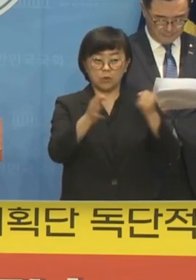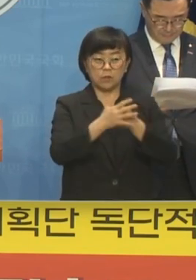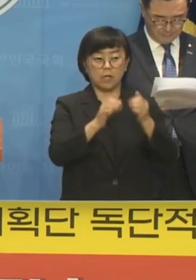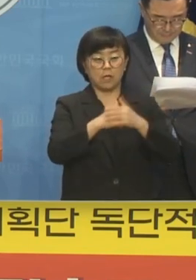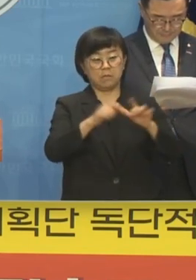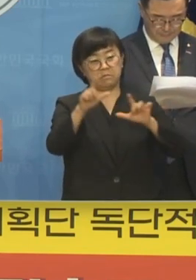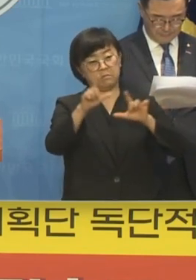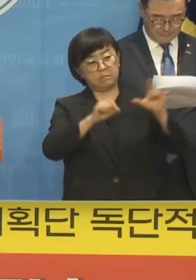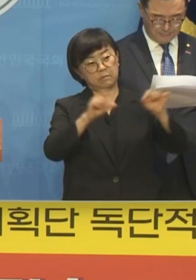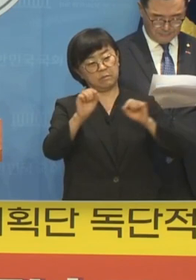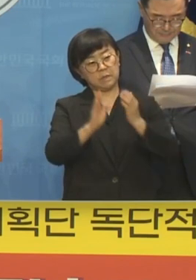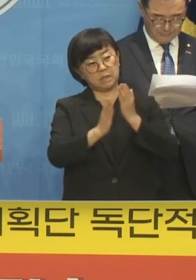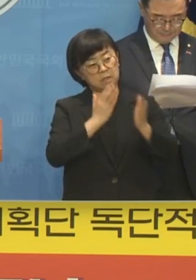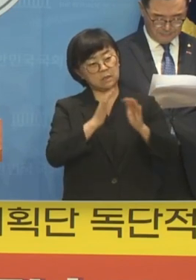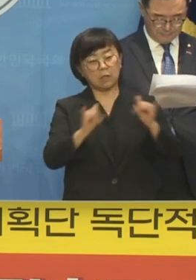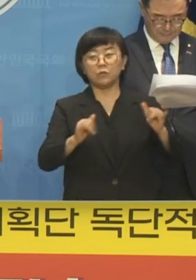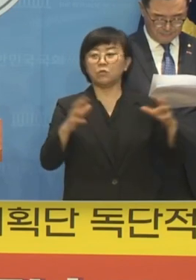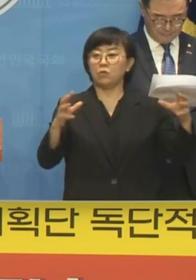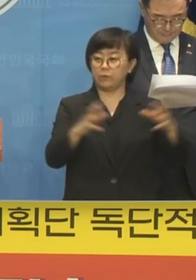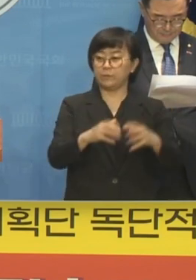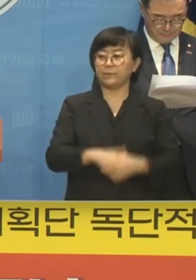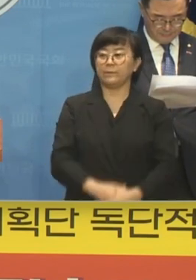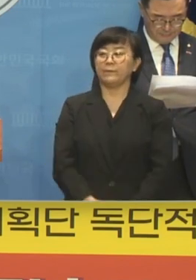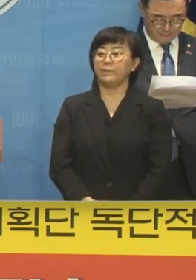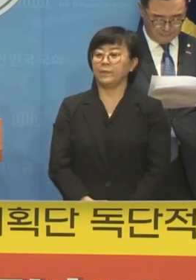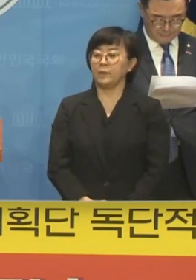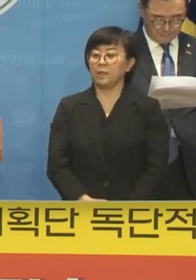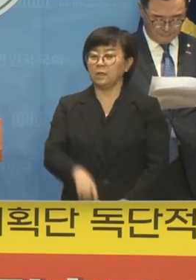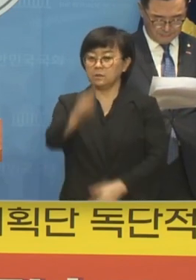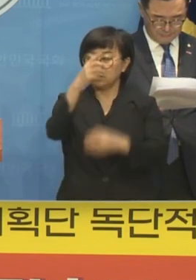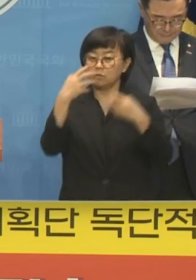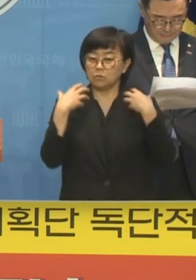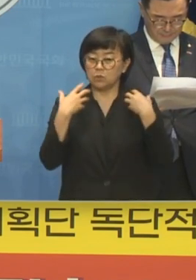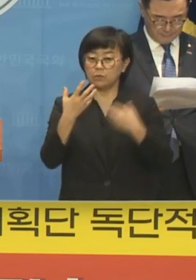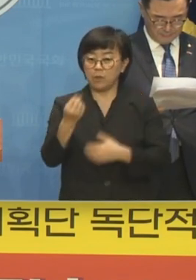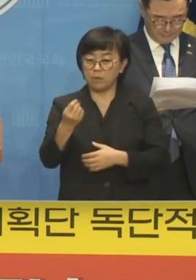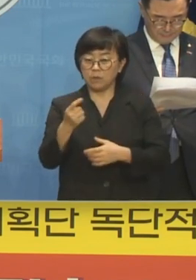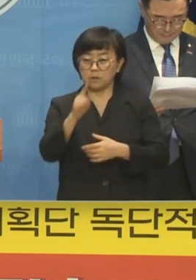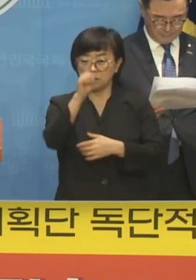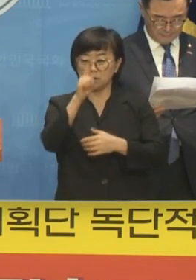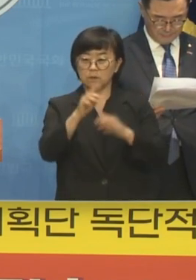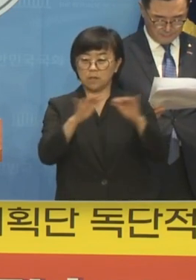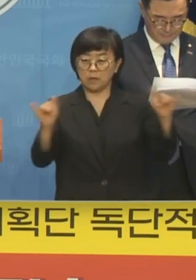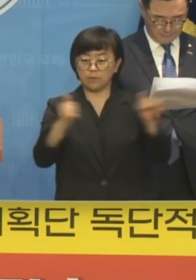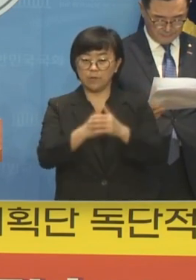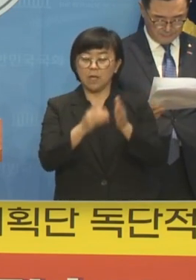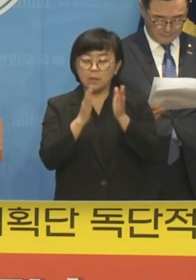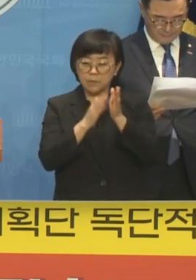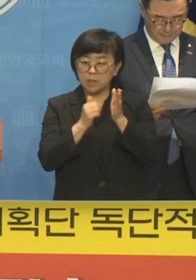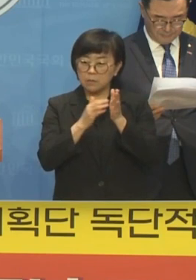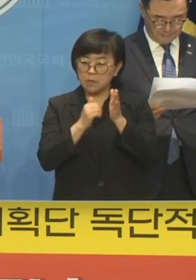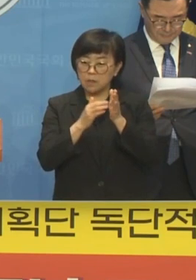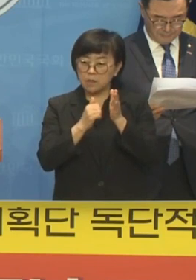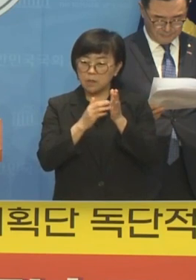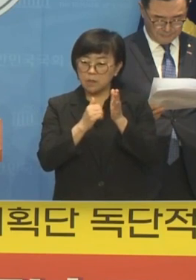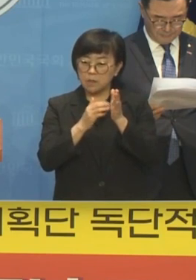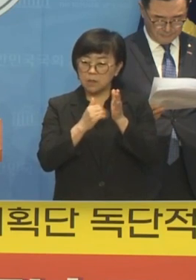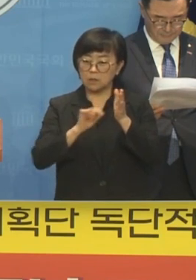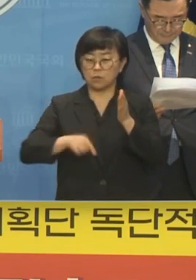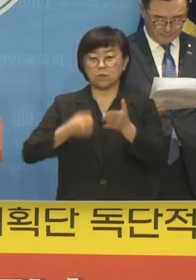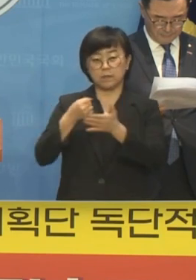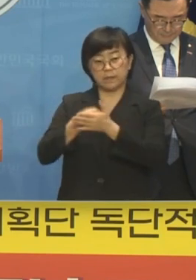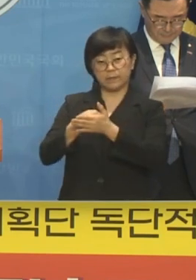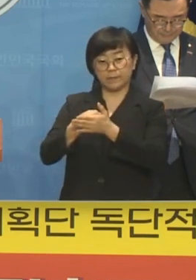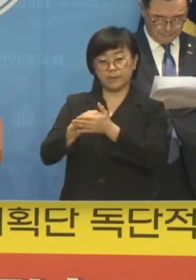인사들로 구성되었다. 이것은 정부 몇몇 인사들이 밀실에서